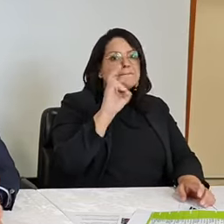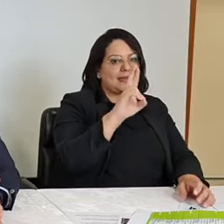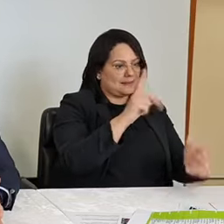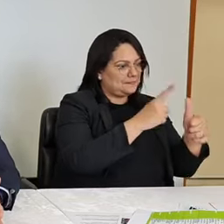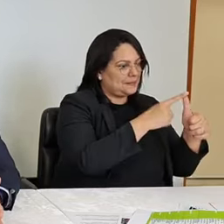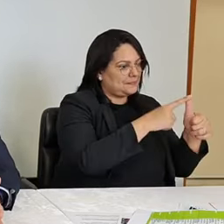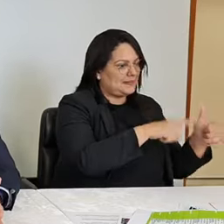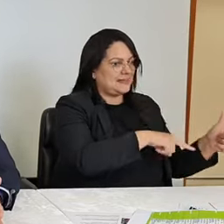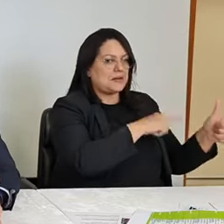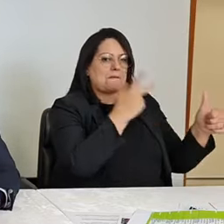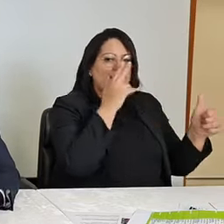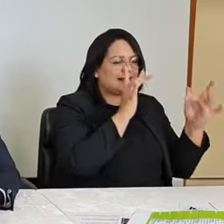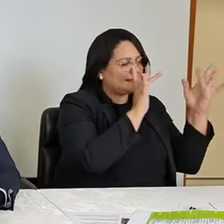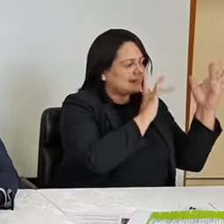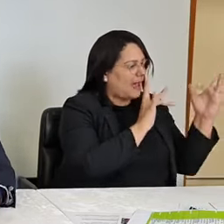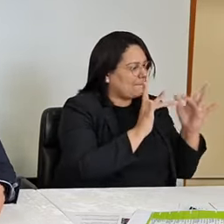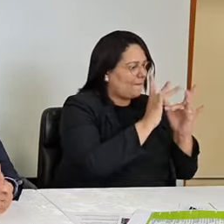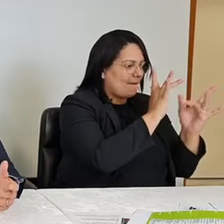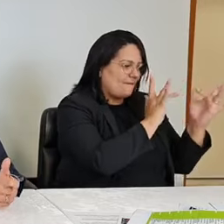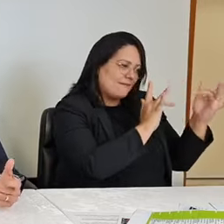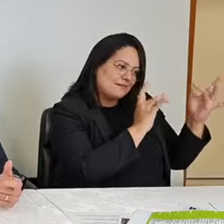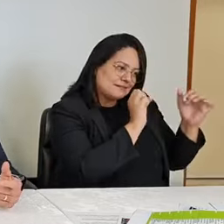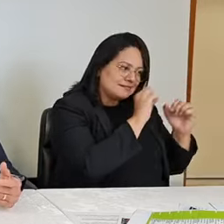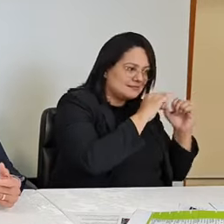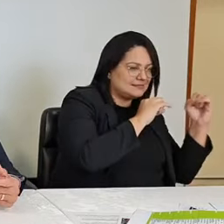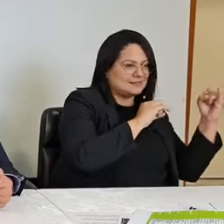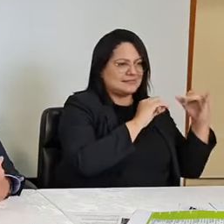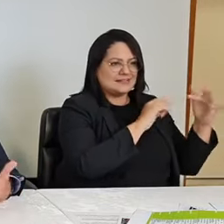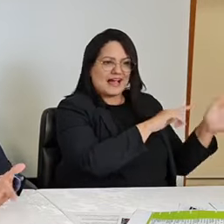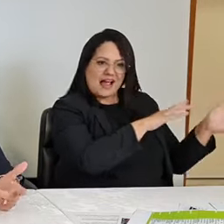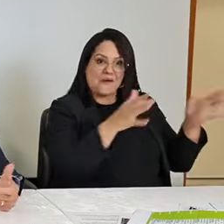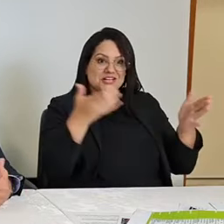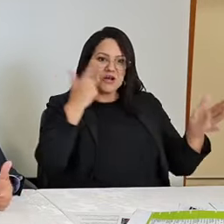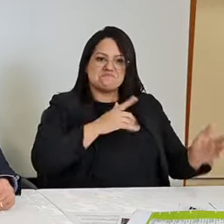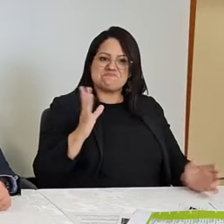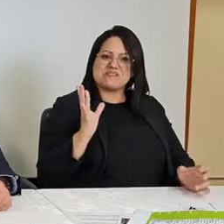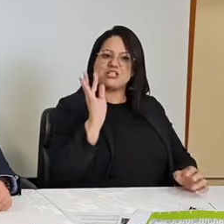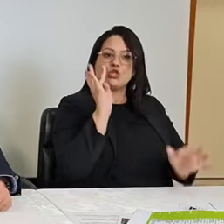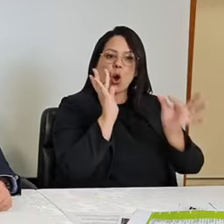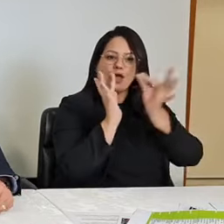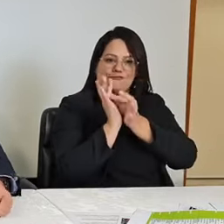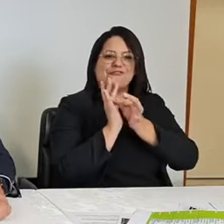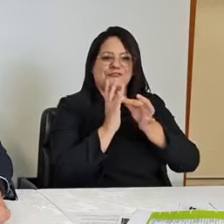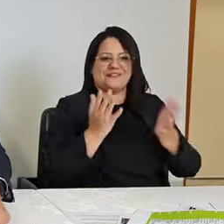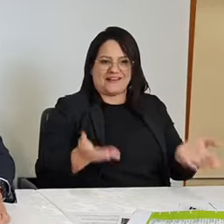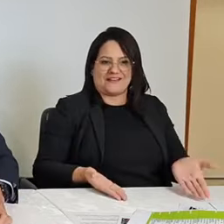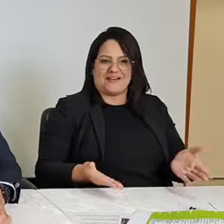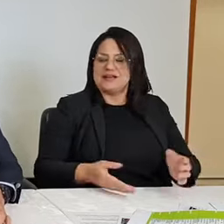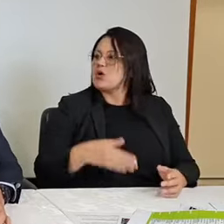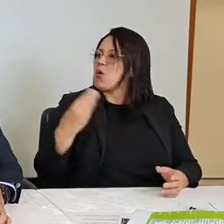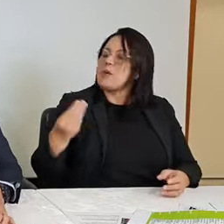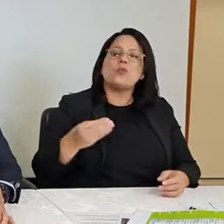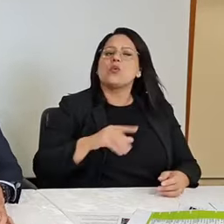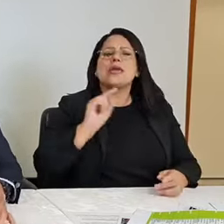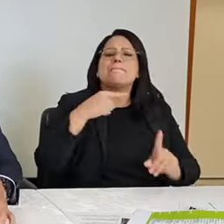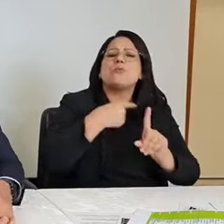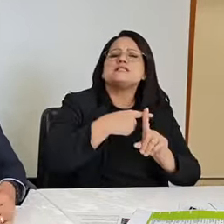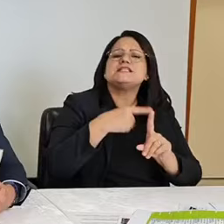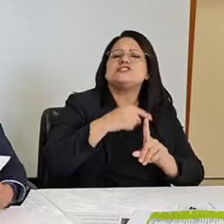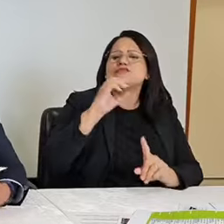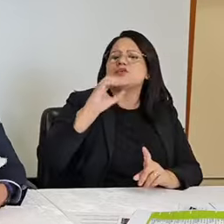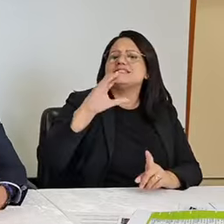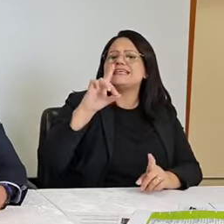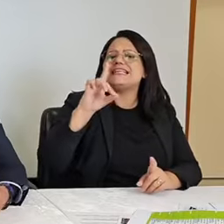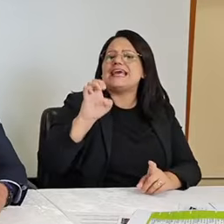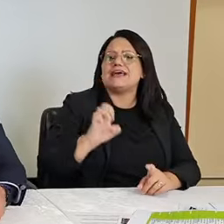semana, ficamos noivos, então, dessa possibilidade de entrar na OCDE. Qual é a vantagem do Brasil entrar na OCDE, Gustavo? Isso é como se fosse